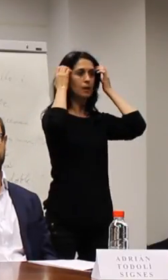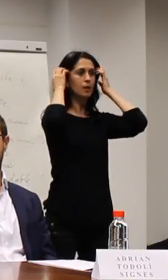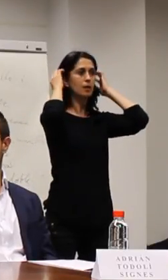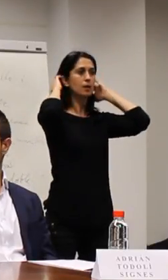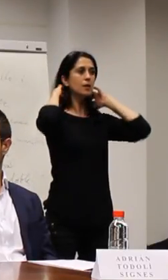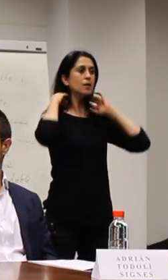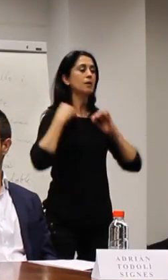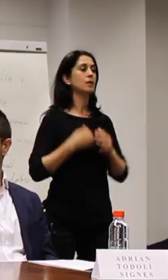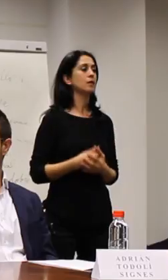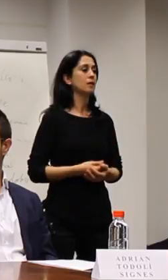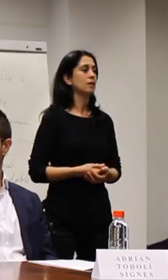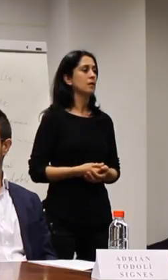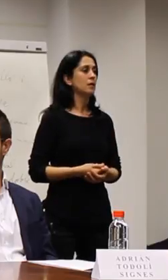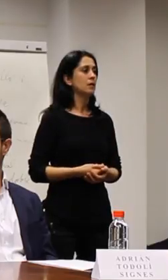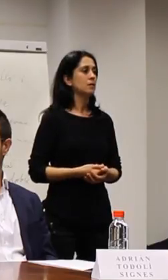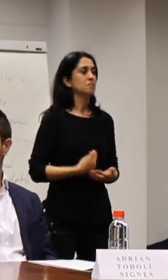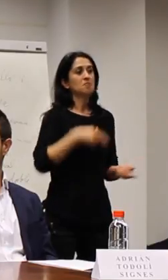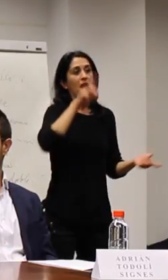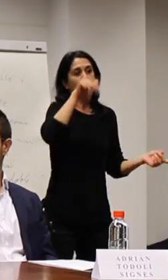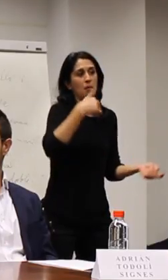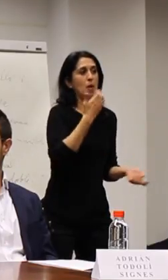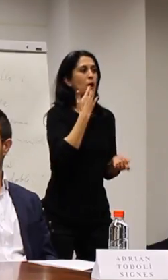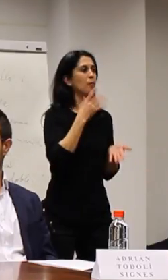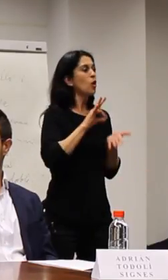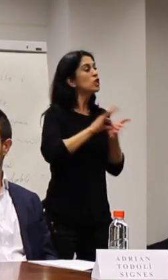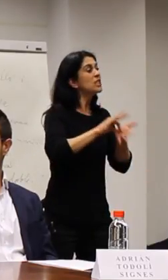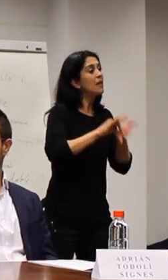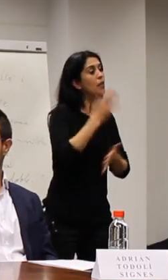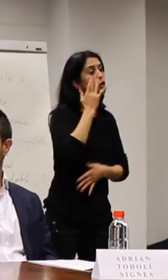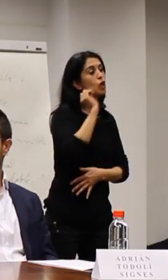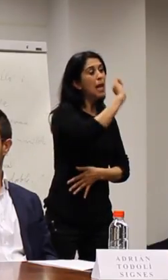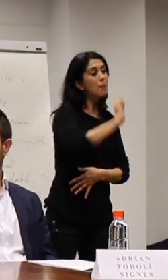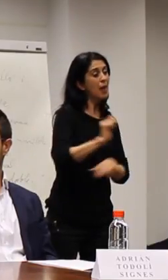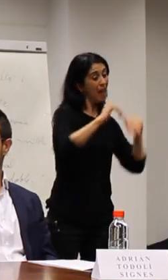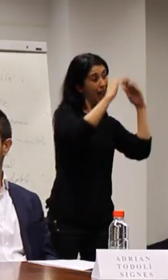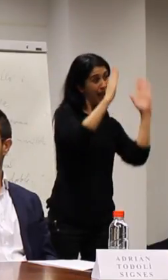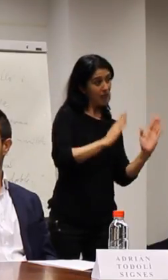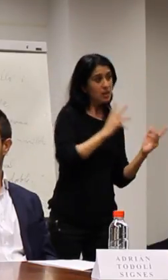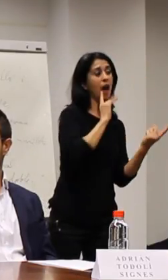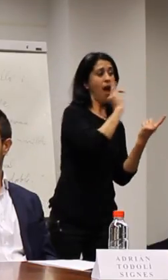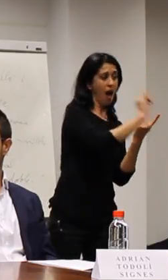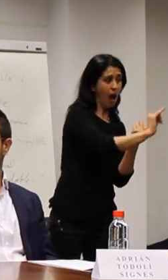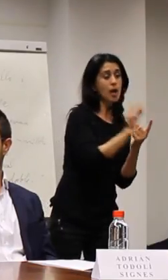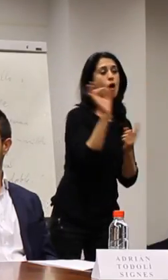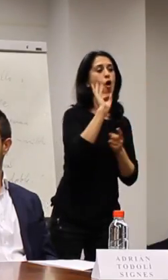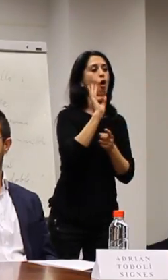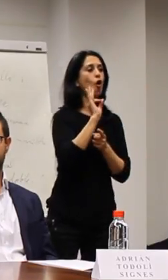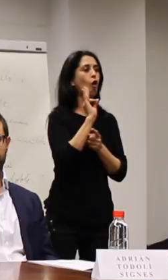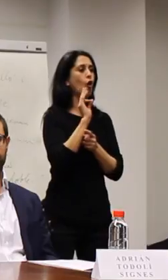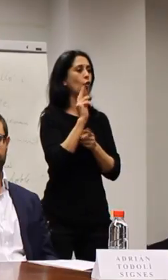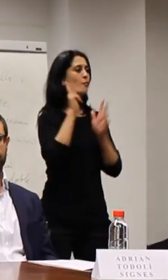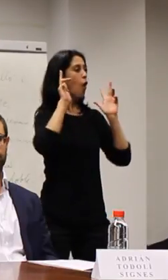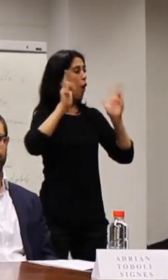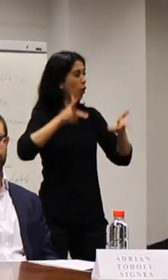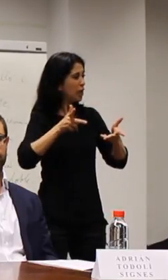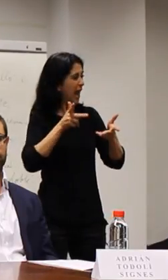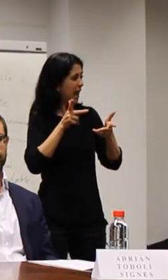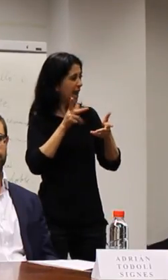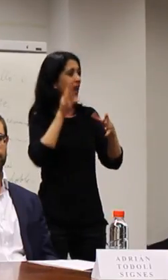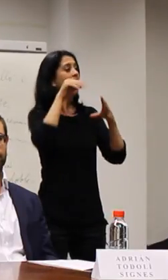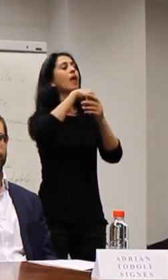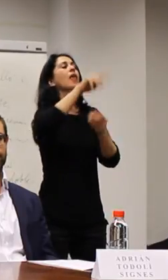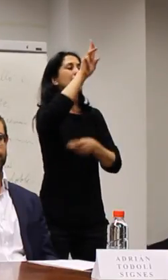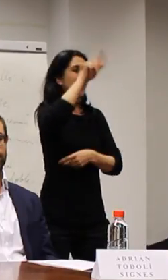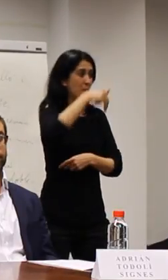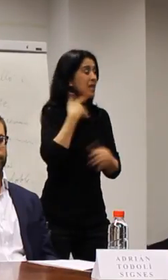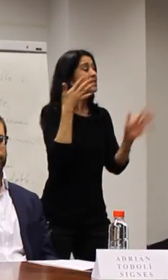hablar de los servicios de limpieza doméstica, podríamos hablar de servicios esporádicos en la hostelería, podríamos hablar de un montón de empresas que están